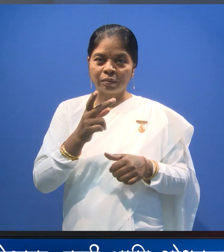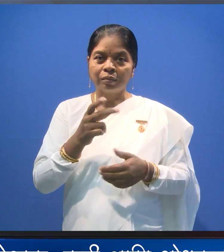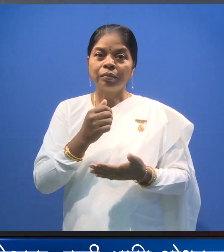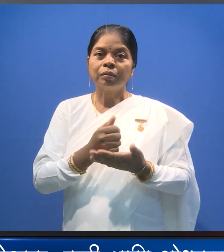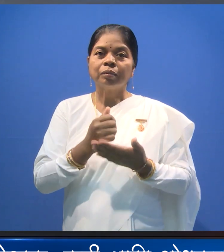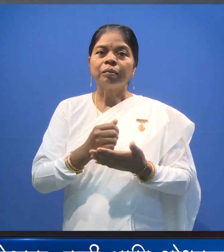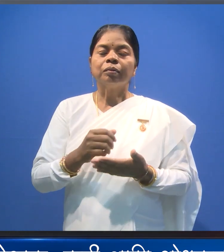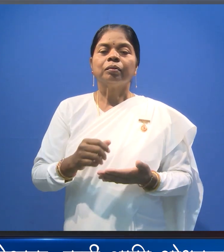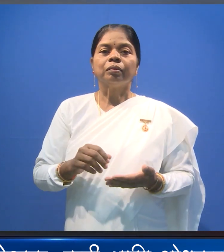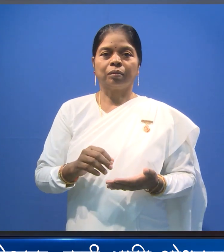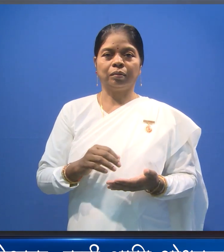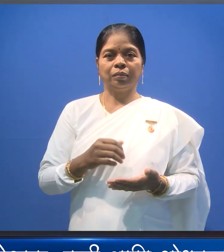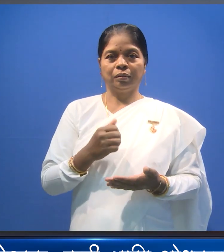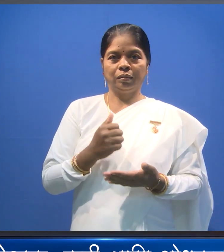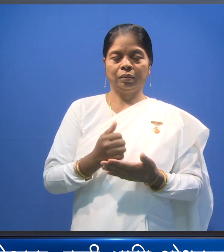भूमिका आहे.